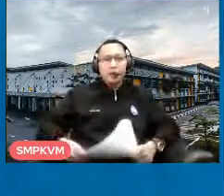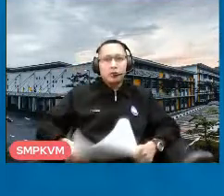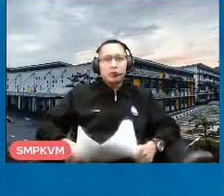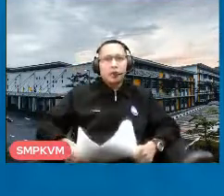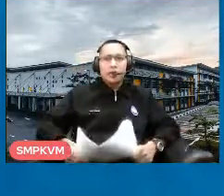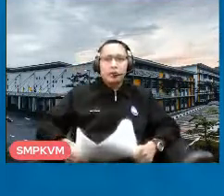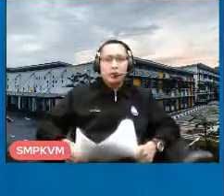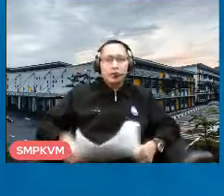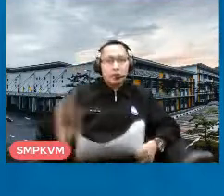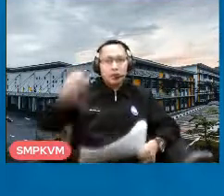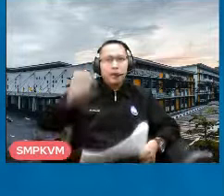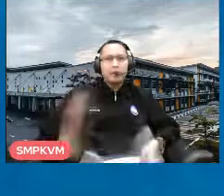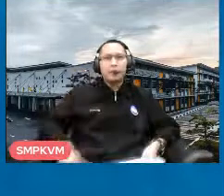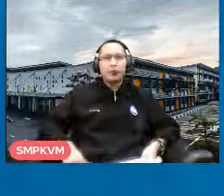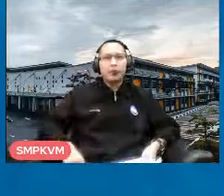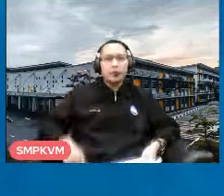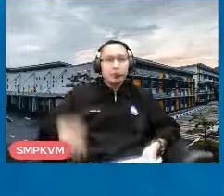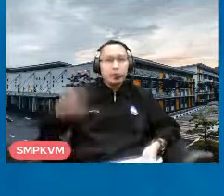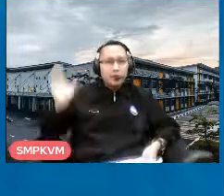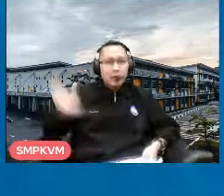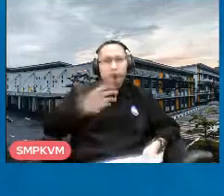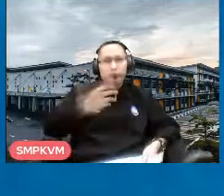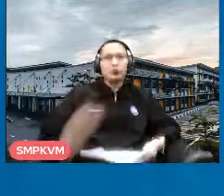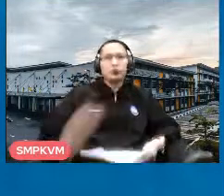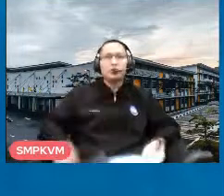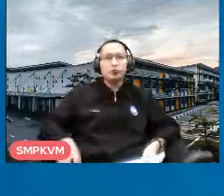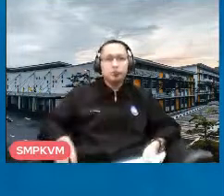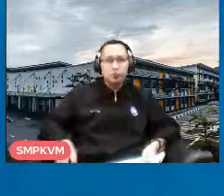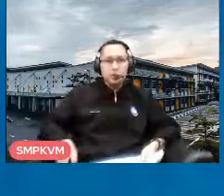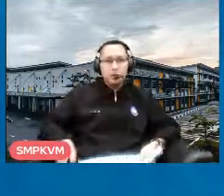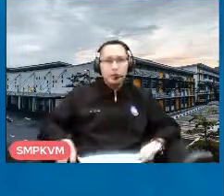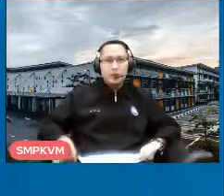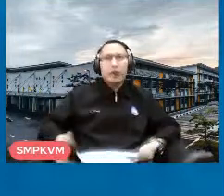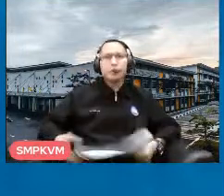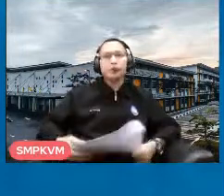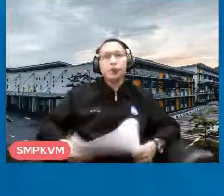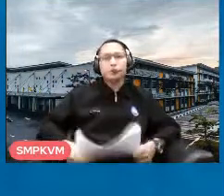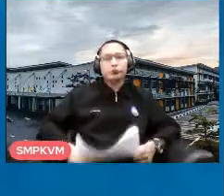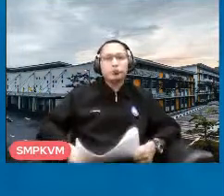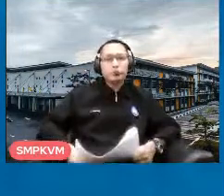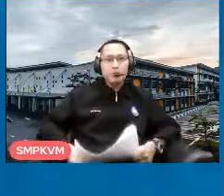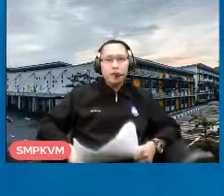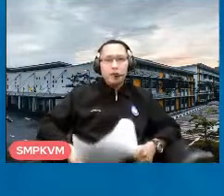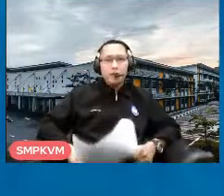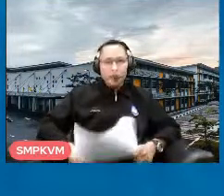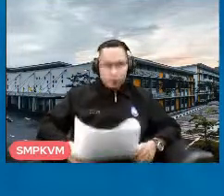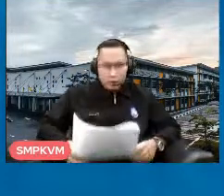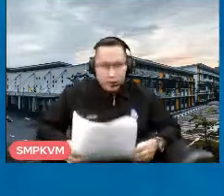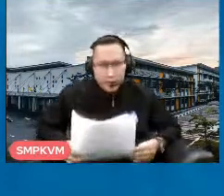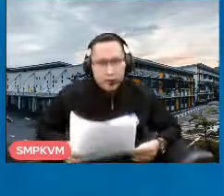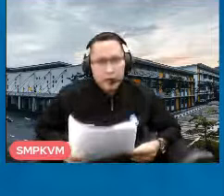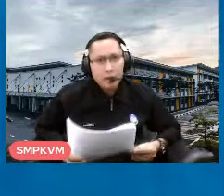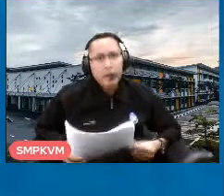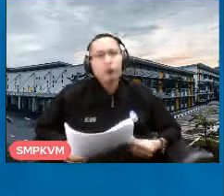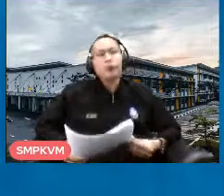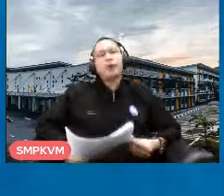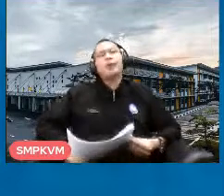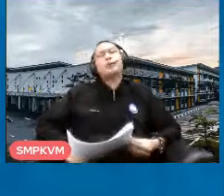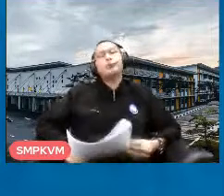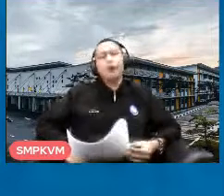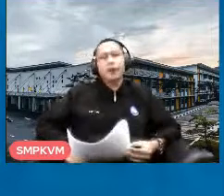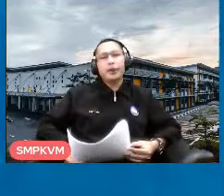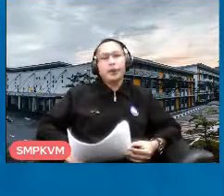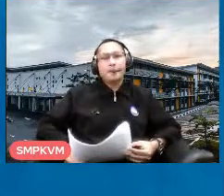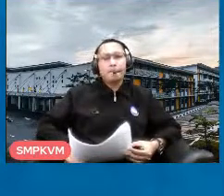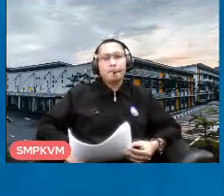ada jalu jalu tuh Adidas 3 lain kau kalau boleh hitam Sumo gelap semua atoke ayahnya untuk